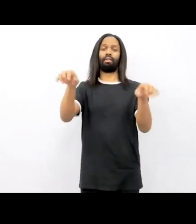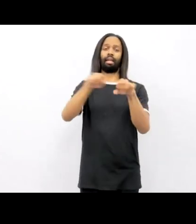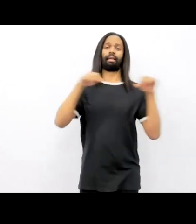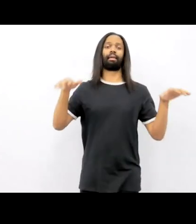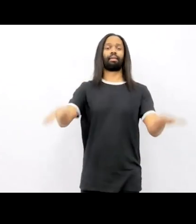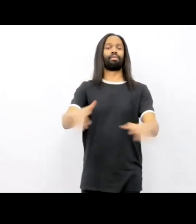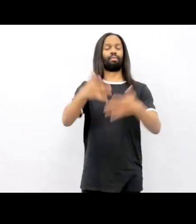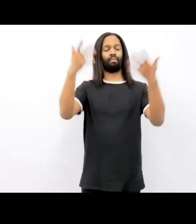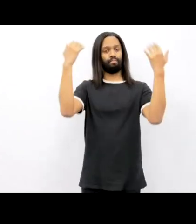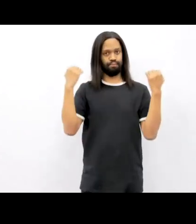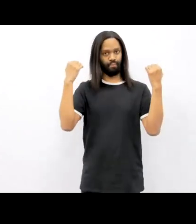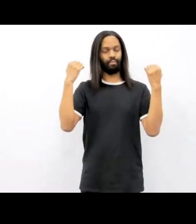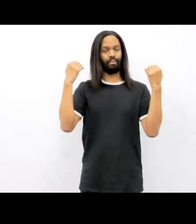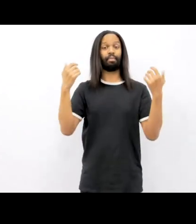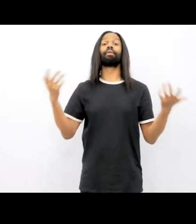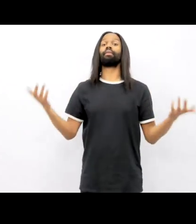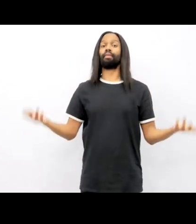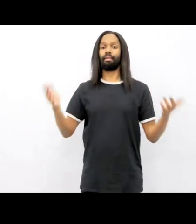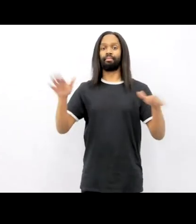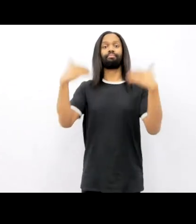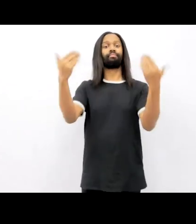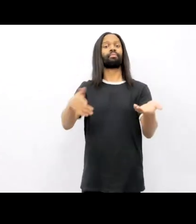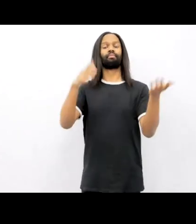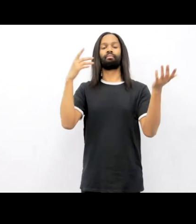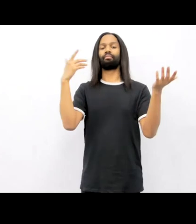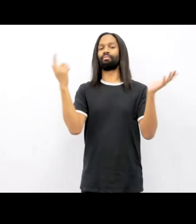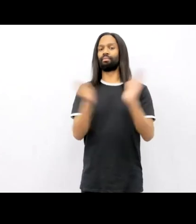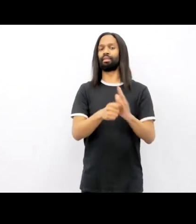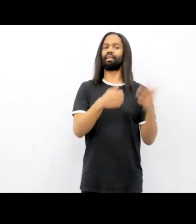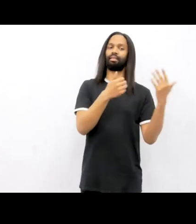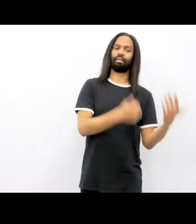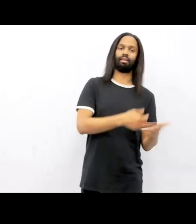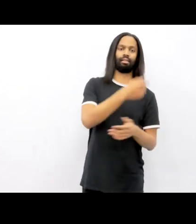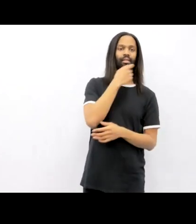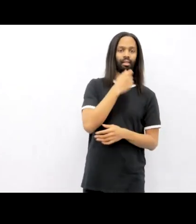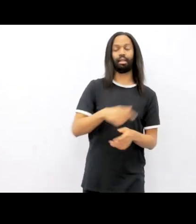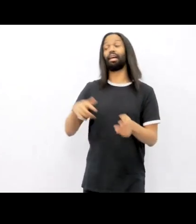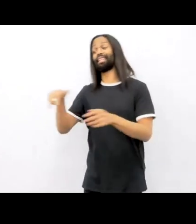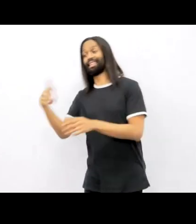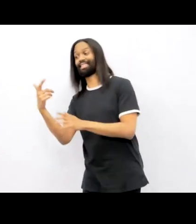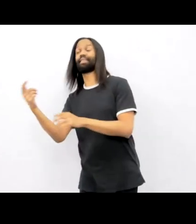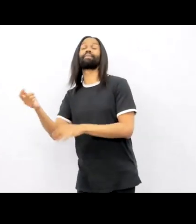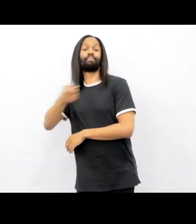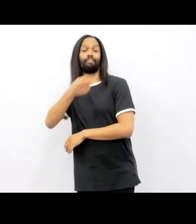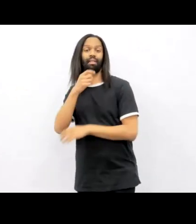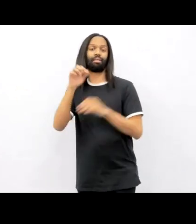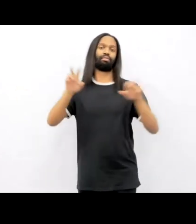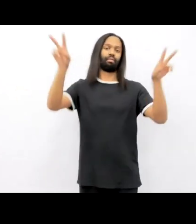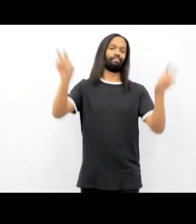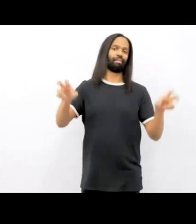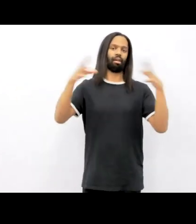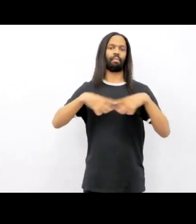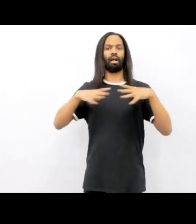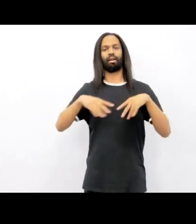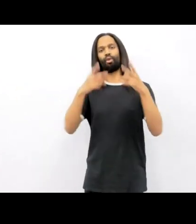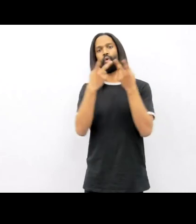aux balades urbaines du 6 mars et 13 mars pour que vous veniez